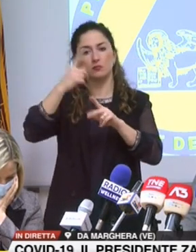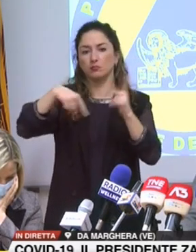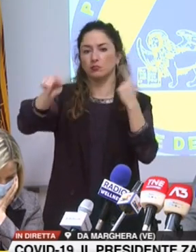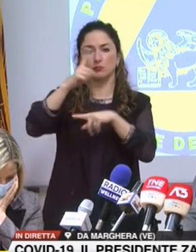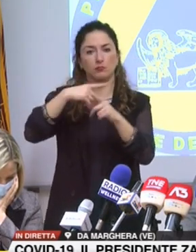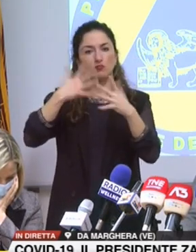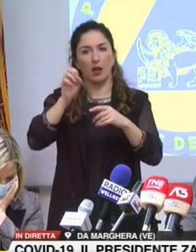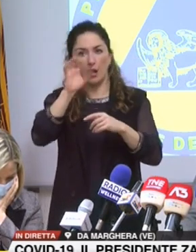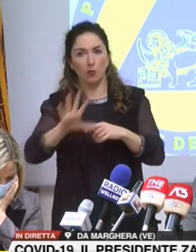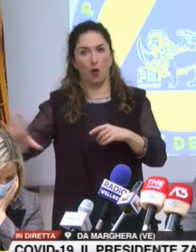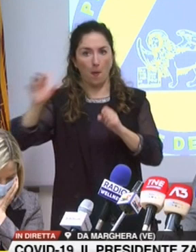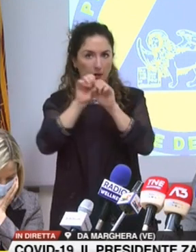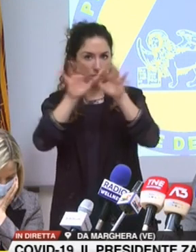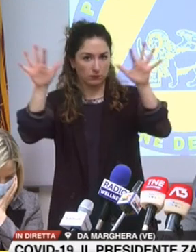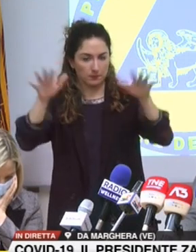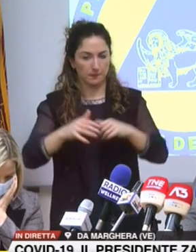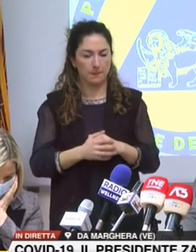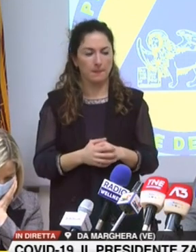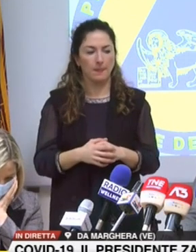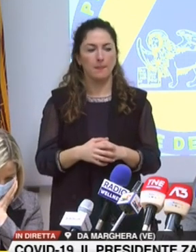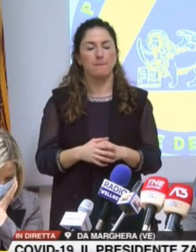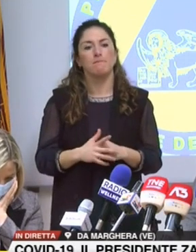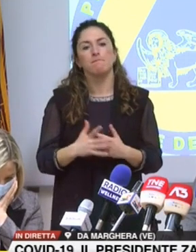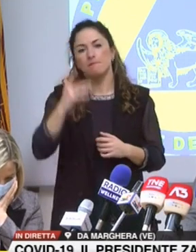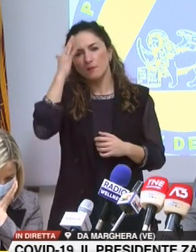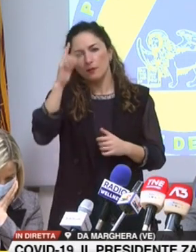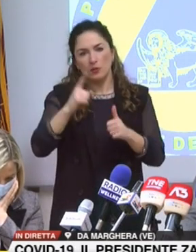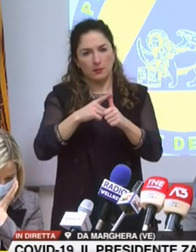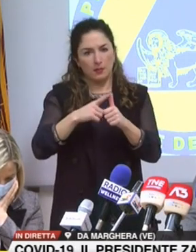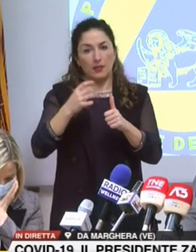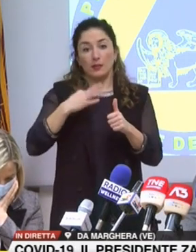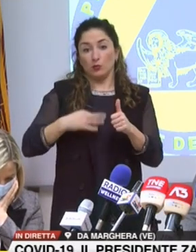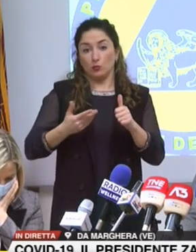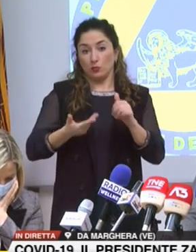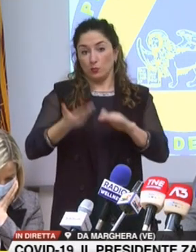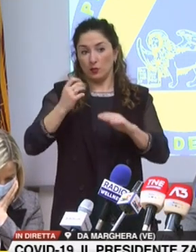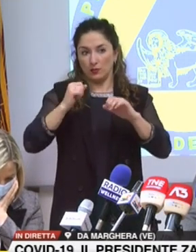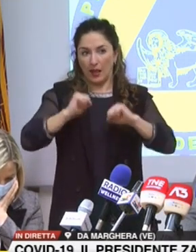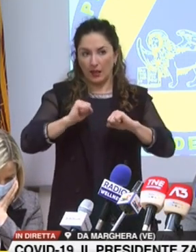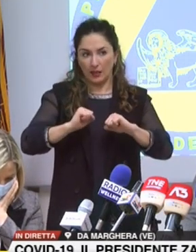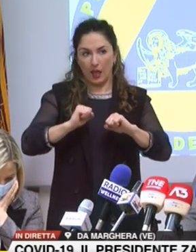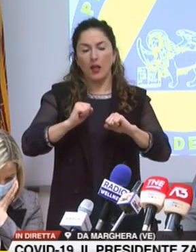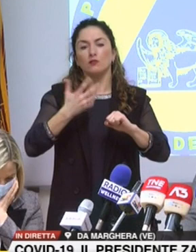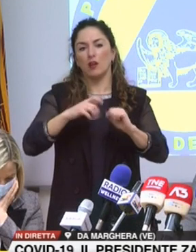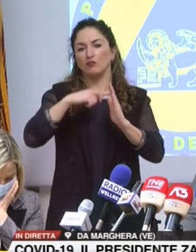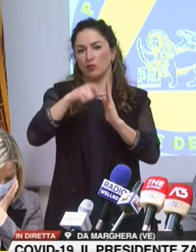Europa. Allora, prima considerazione, l'Istituto Superiore della Sanità ha fatto una circolare sulle varianti,